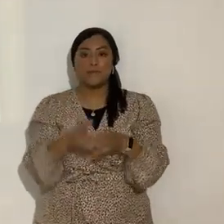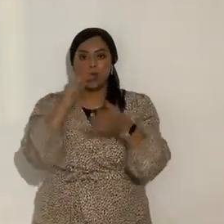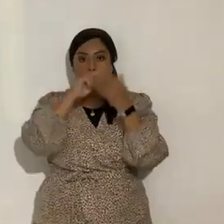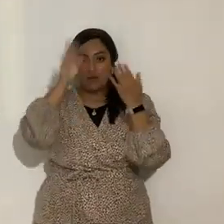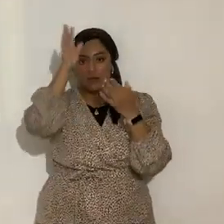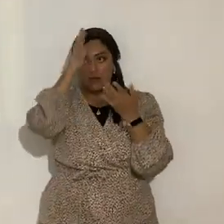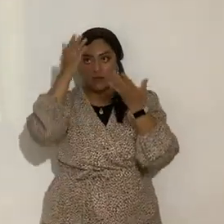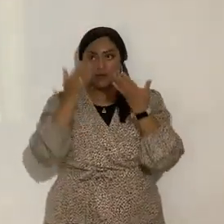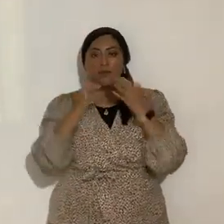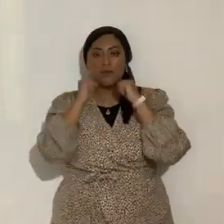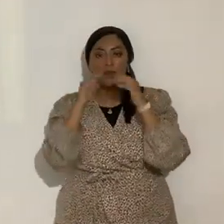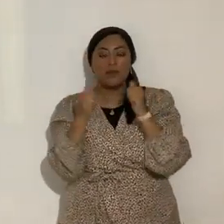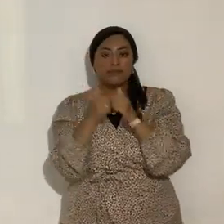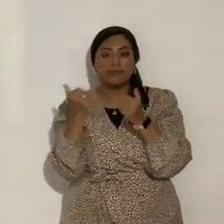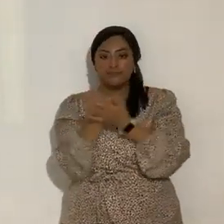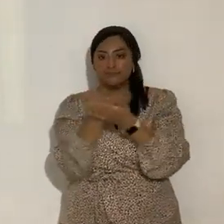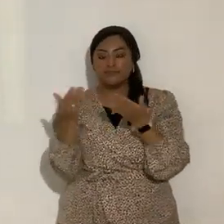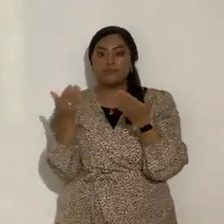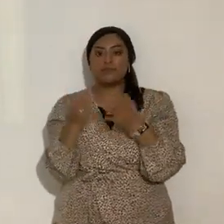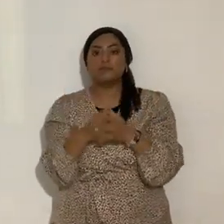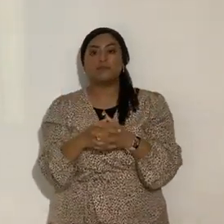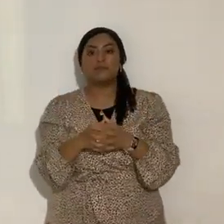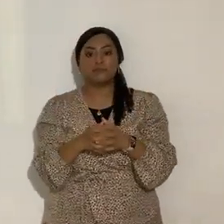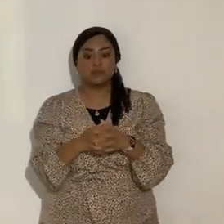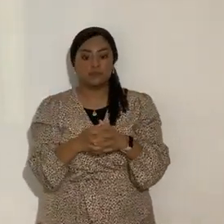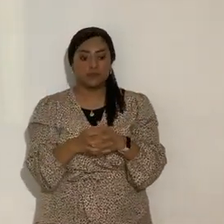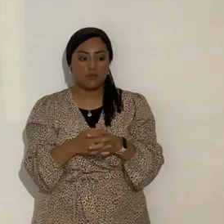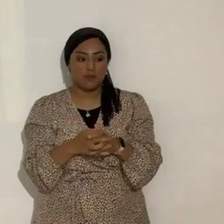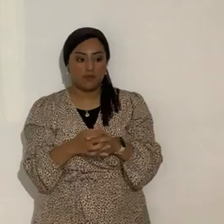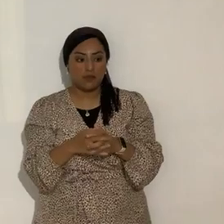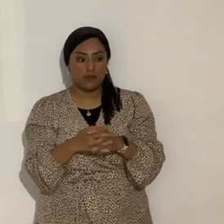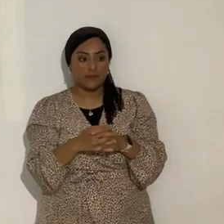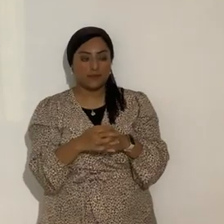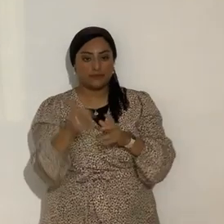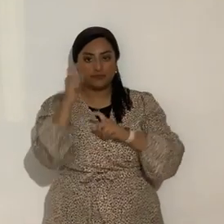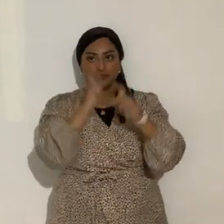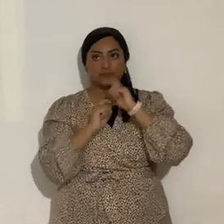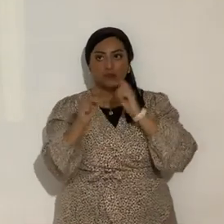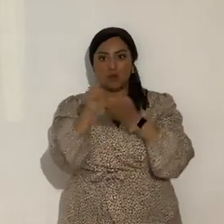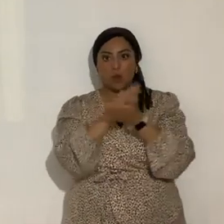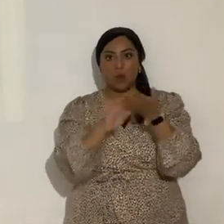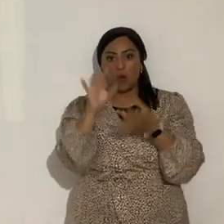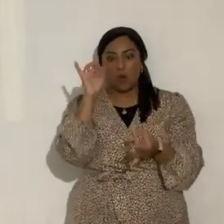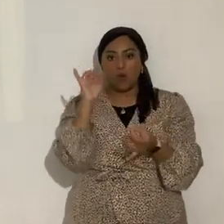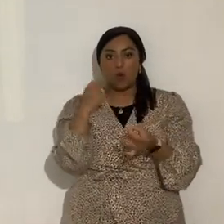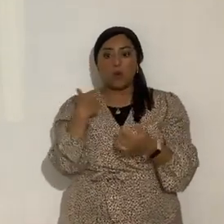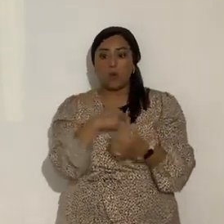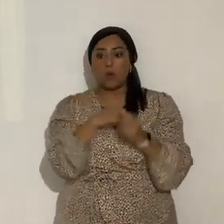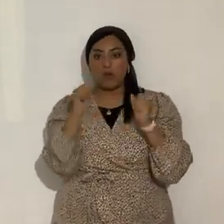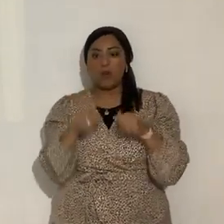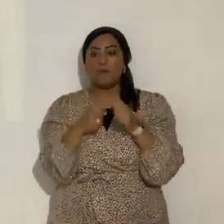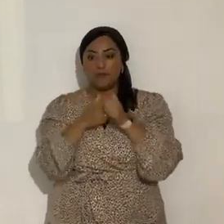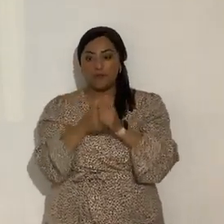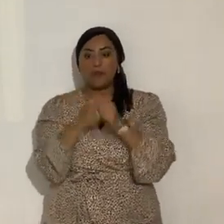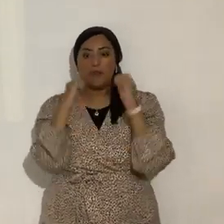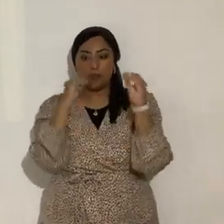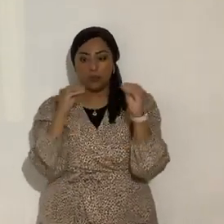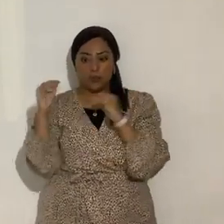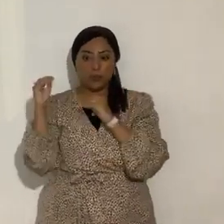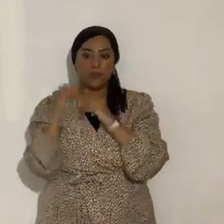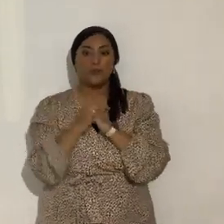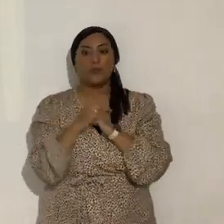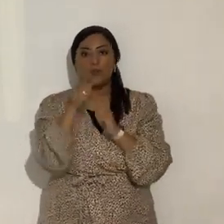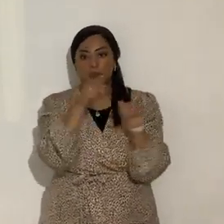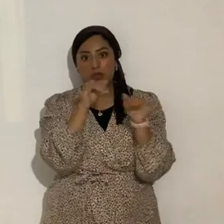Eterno nos bendice con todo y nos da material y nos da de su bendito Ruach HaKodesh para que nosotros podamos seguir ministrando, porque